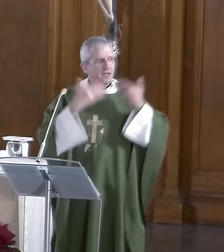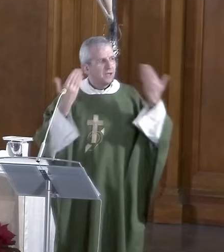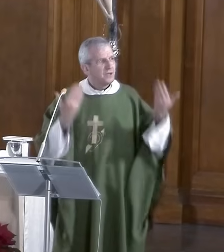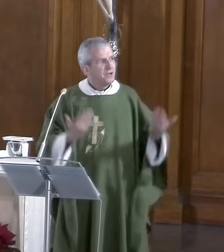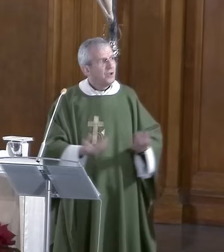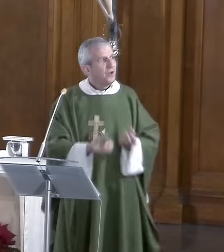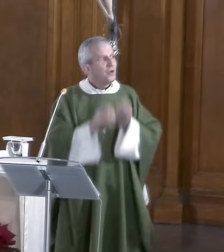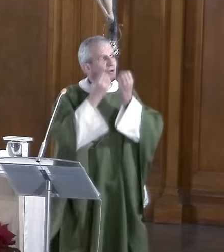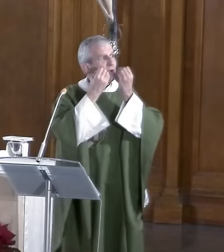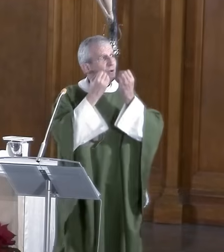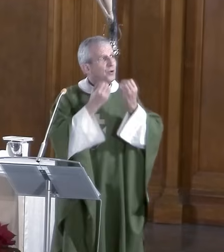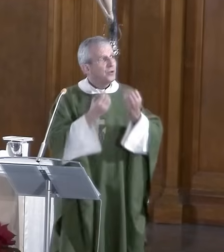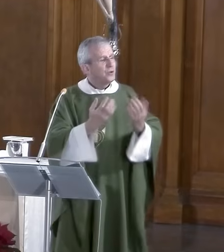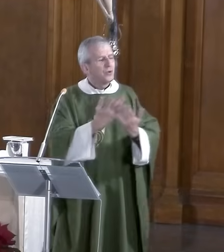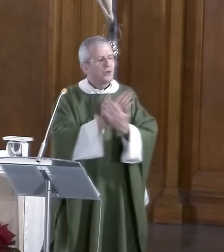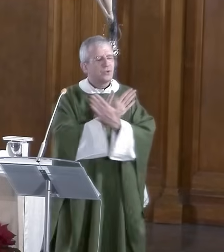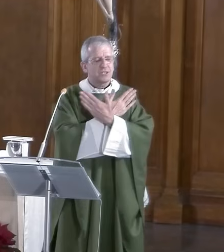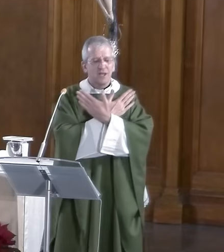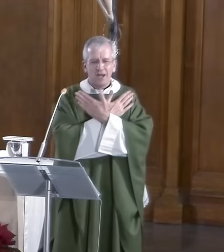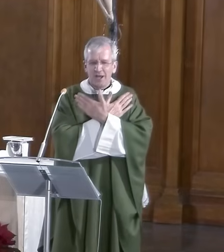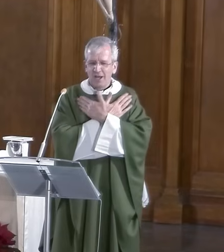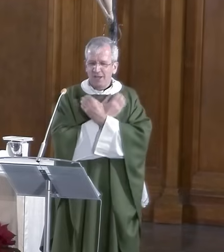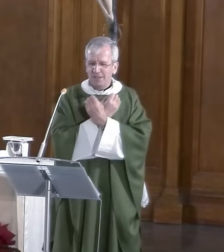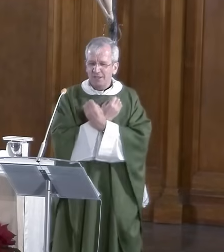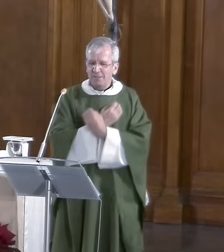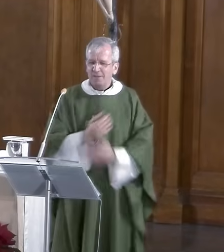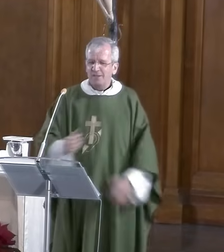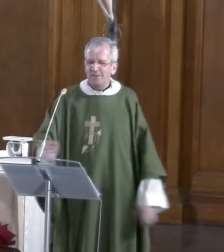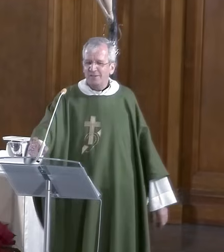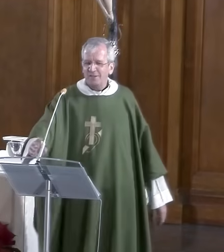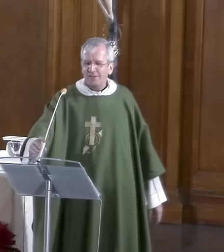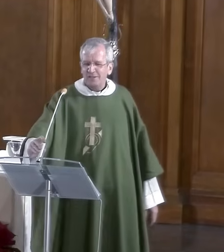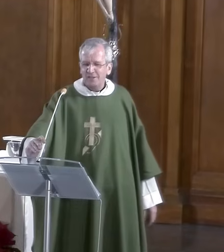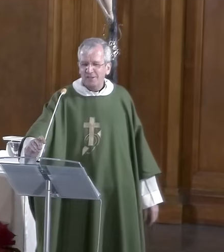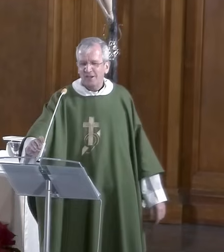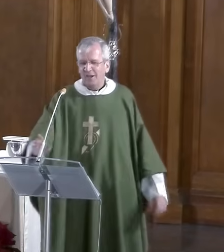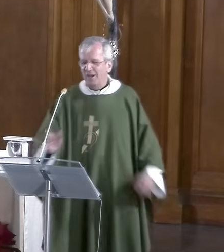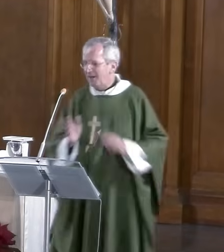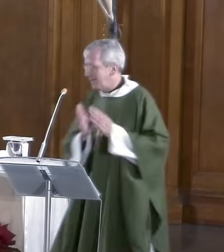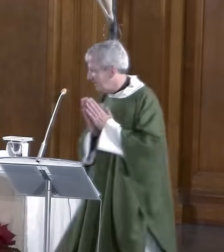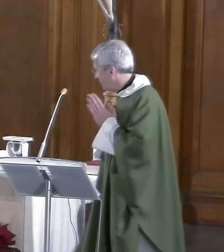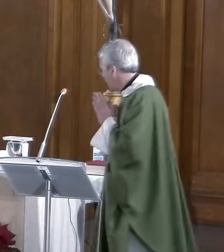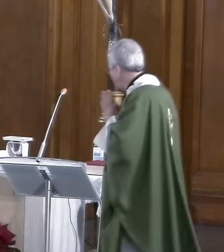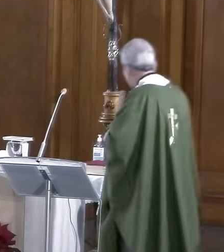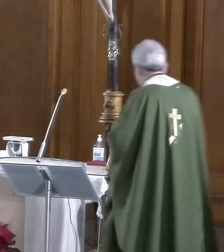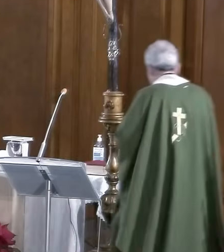Virgen, gloriosa y bendita.